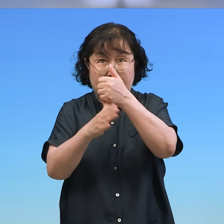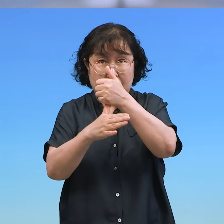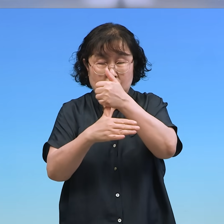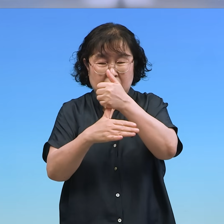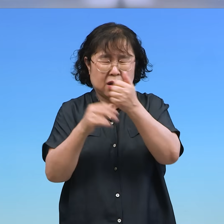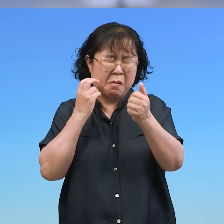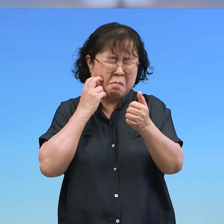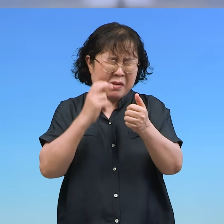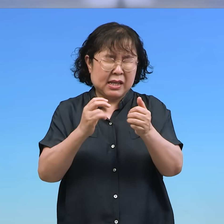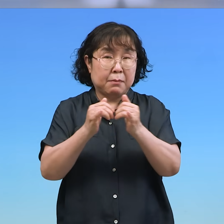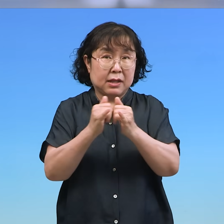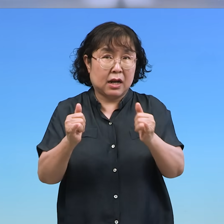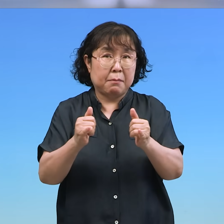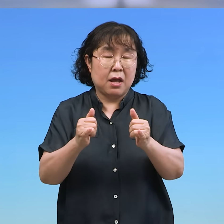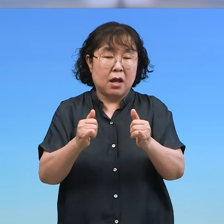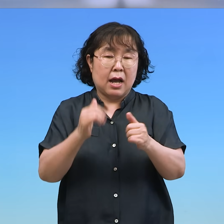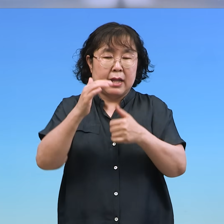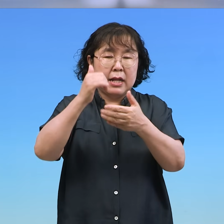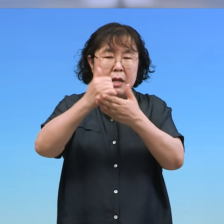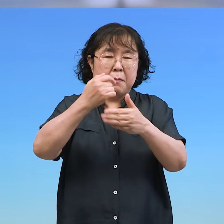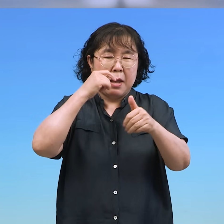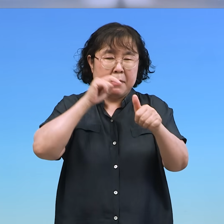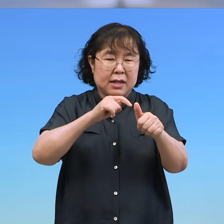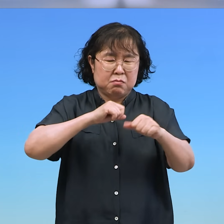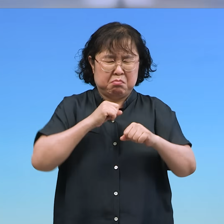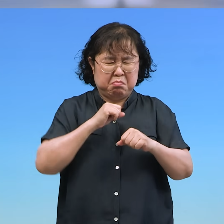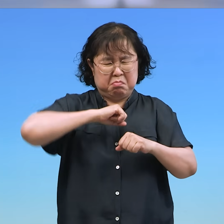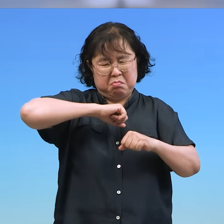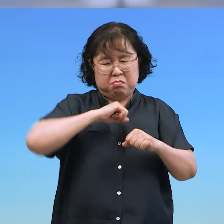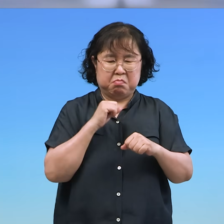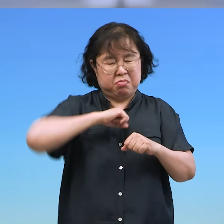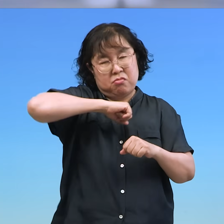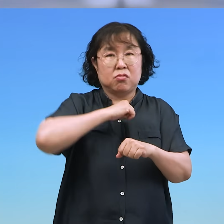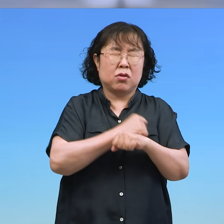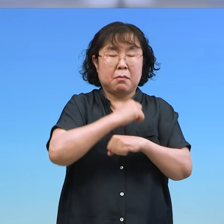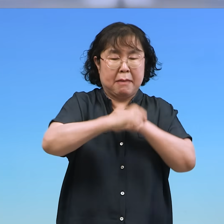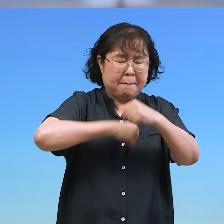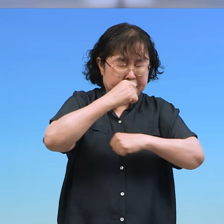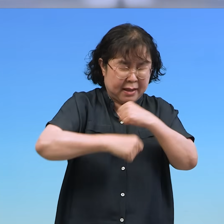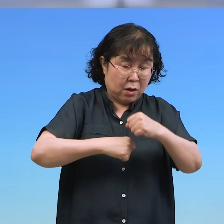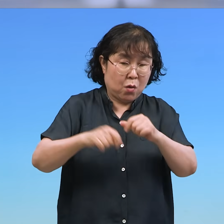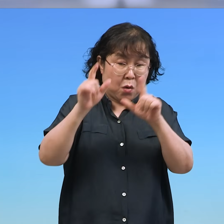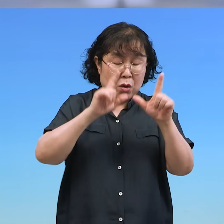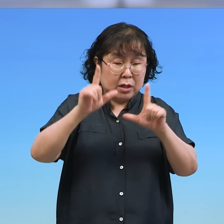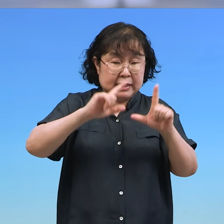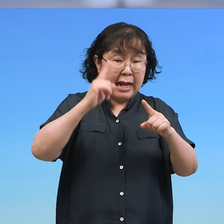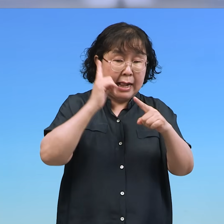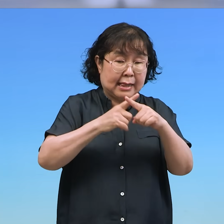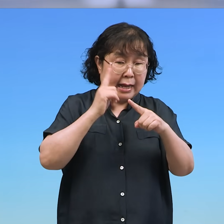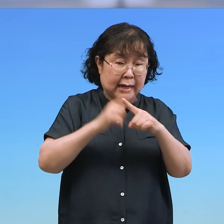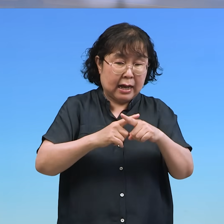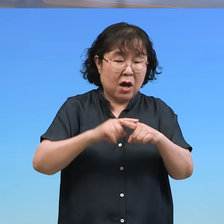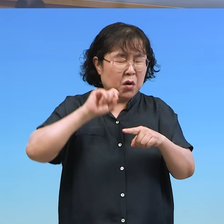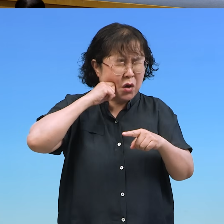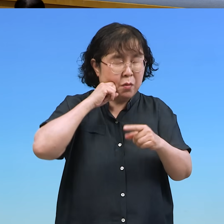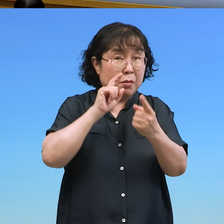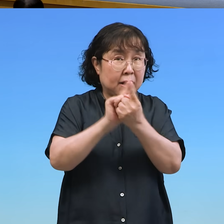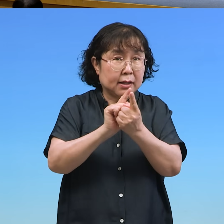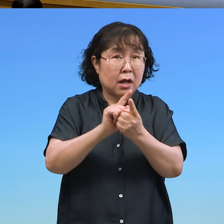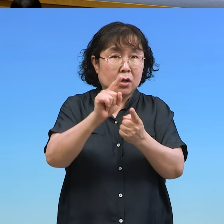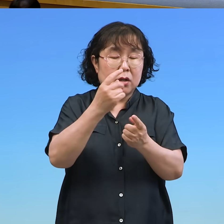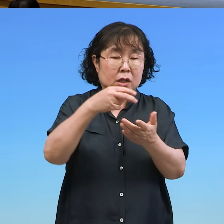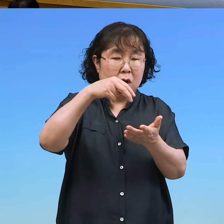말씀에 불순종하고 제멋대로 살다가 어떤 일을 겪습니까? 자, 요나서 1장 2절 3절을